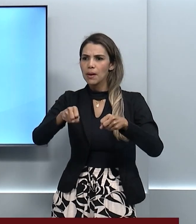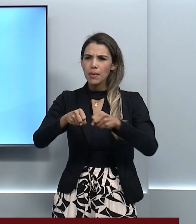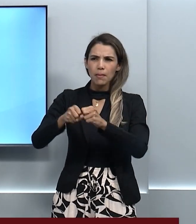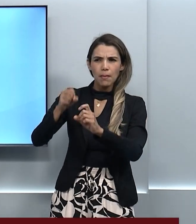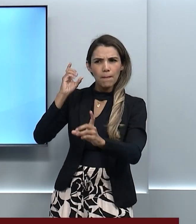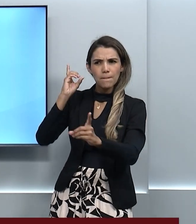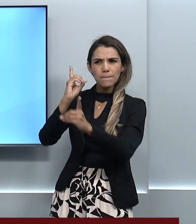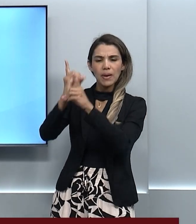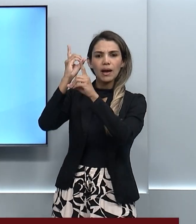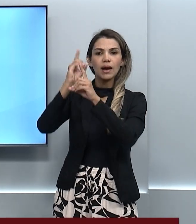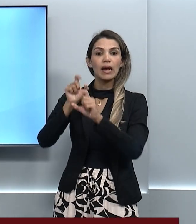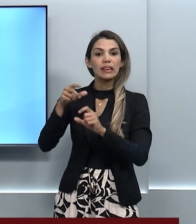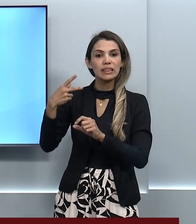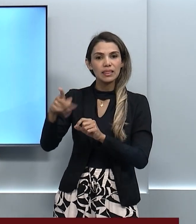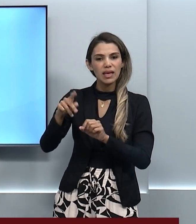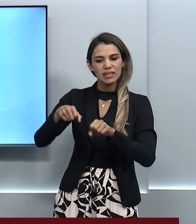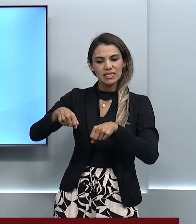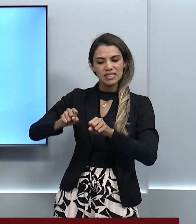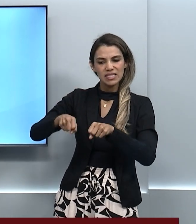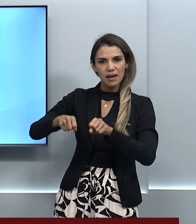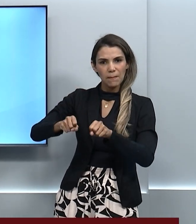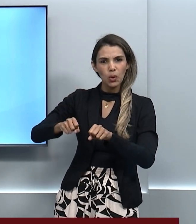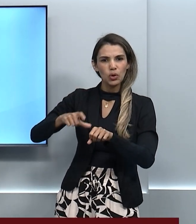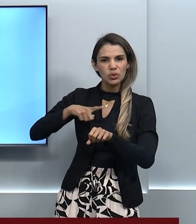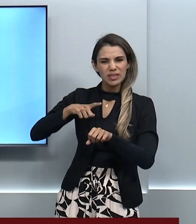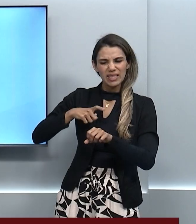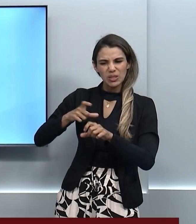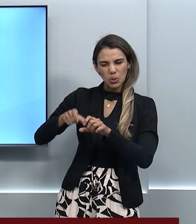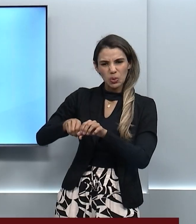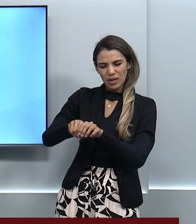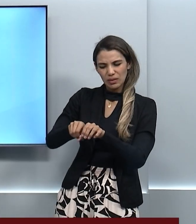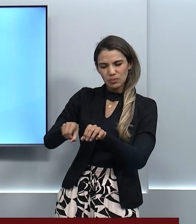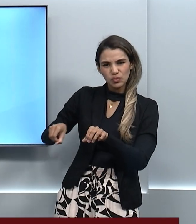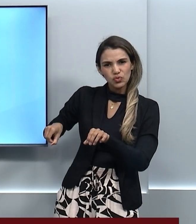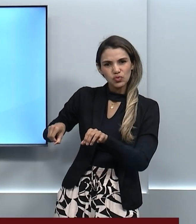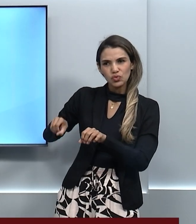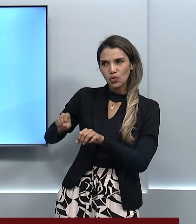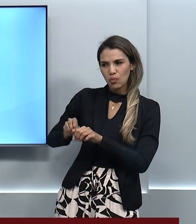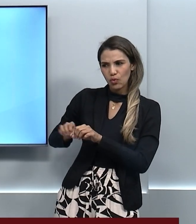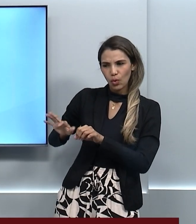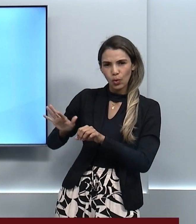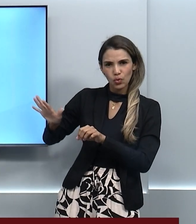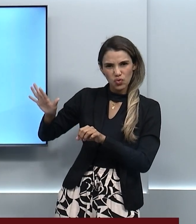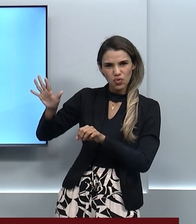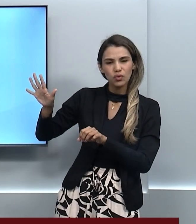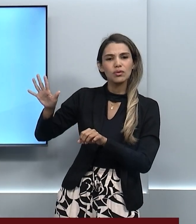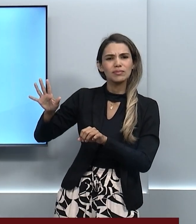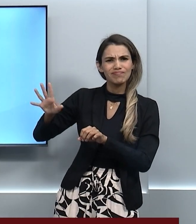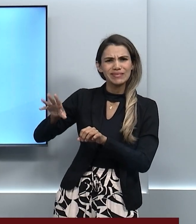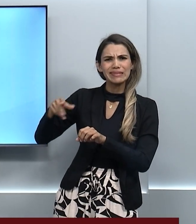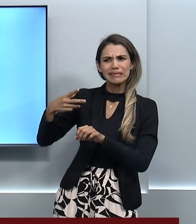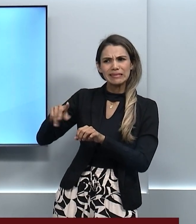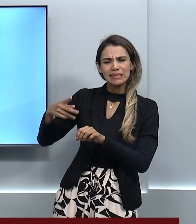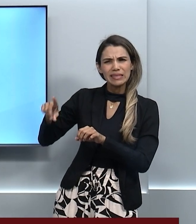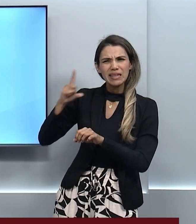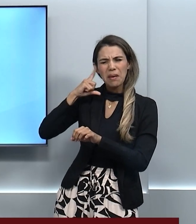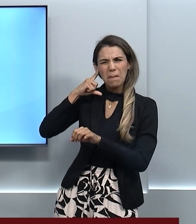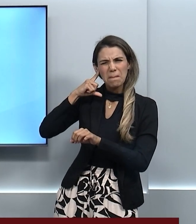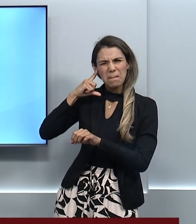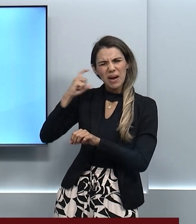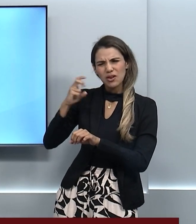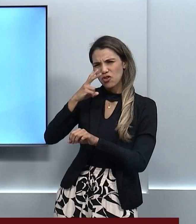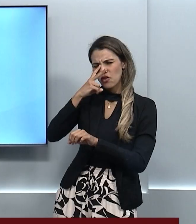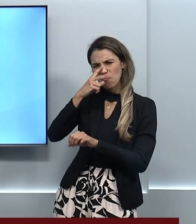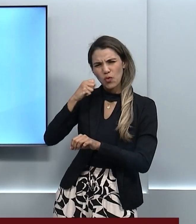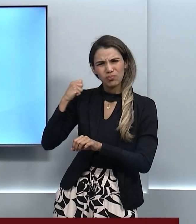com escapamentos irregulares aqui em Goiás. Uma operação permanente tem fiscalizado essas